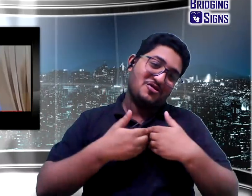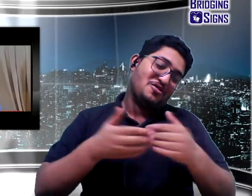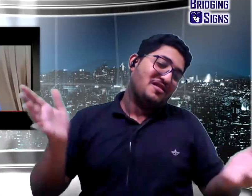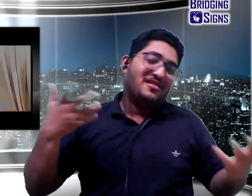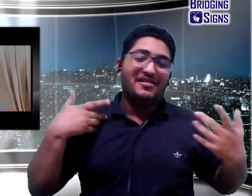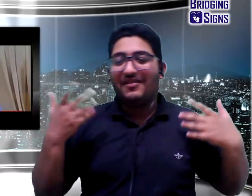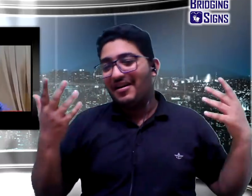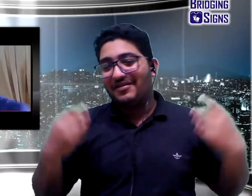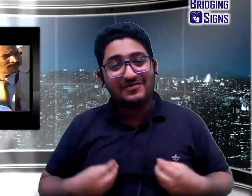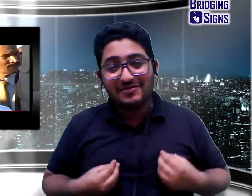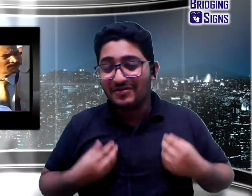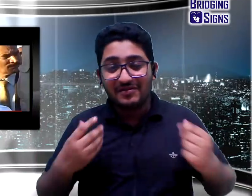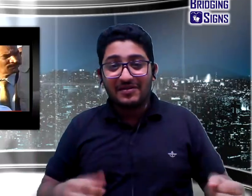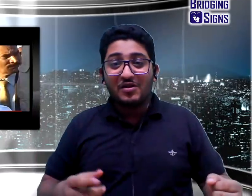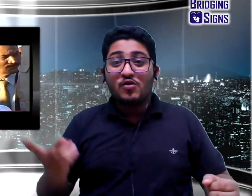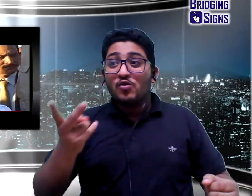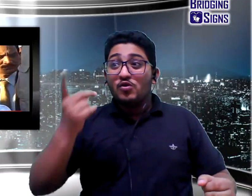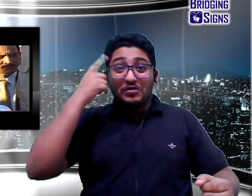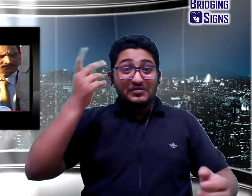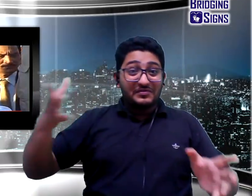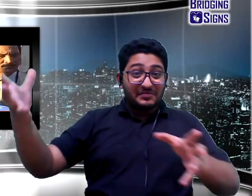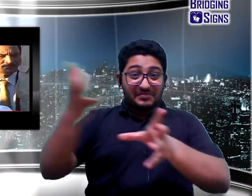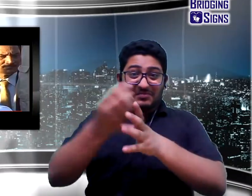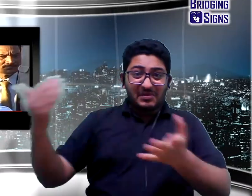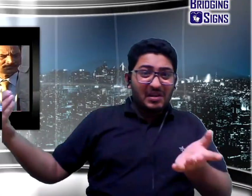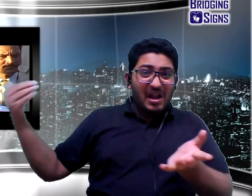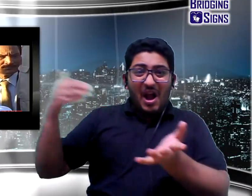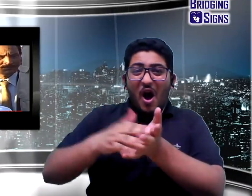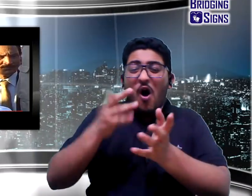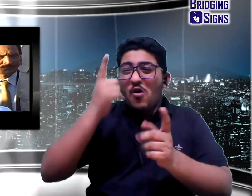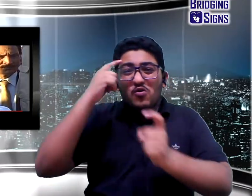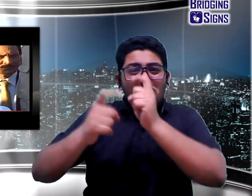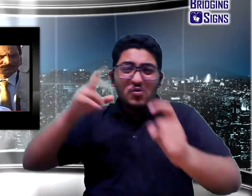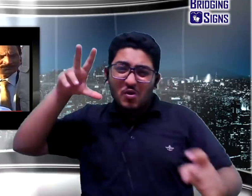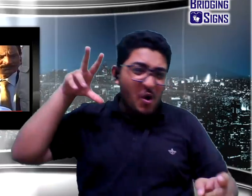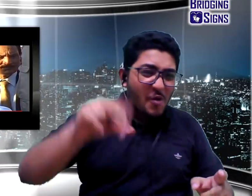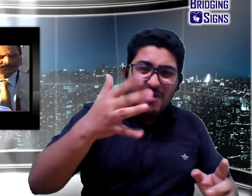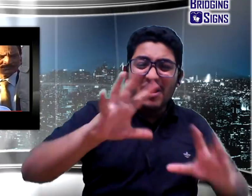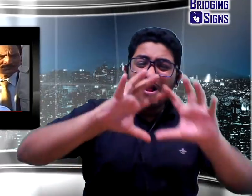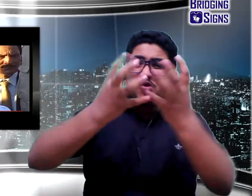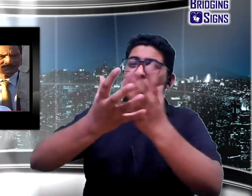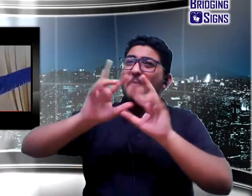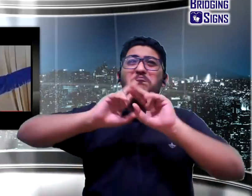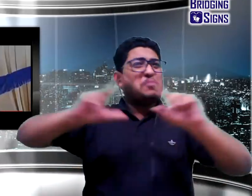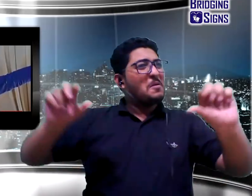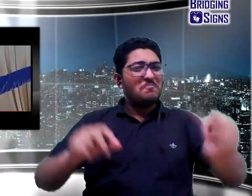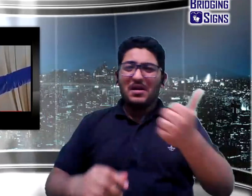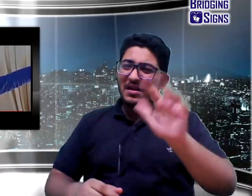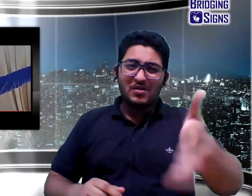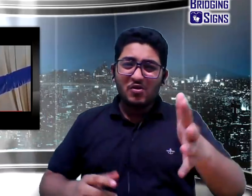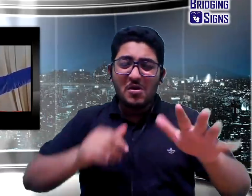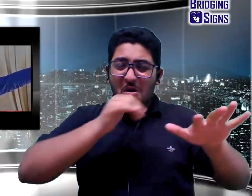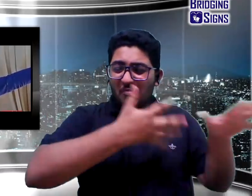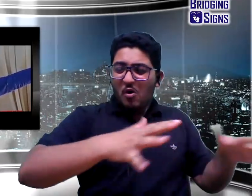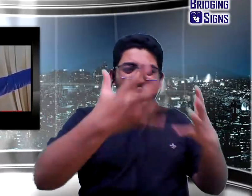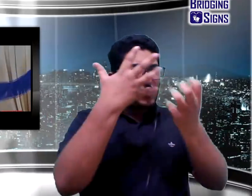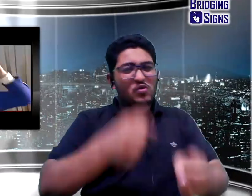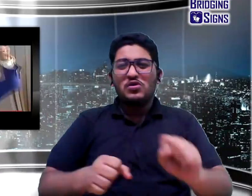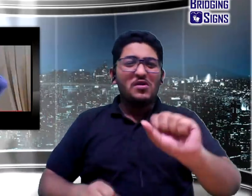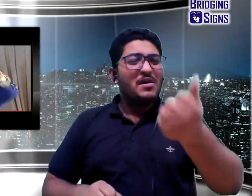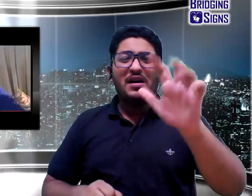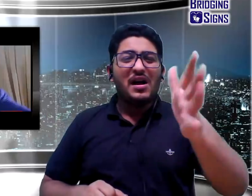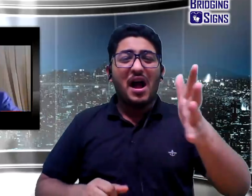ਖੋਲਿਆ। ਜਿਸ ਤਰ੍ਹਾਂ ਅੱਗਾਂ ਦੀਆਂ ਢੇਰਾਂ ਨੂੰ ਕੋਈ ਖਾ ਨਹੀਂ ਸਕਦਾ, ਪ੍ਰਿਥਵੀ ਨੂੰ ਉੱਚਾ ਉਠਾ ਨਹੀਂ ਸਕਦਾ, ਸਾਗਰਾਂ ਨੂੰ ਜਿੱਦਾਂ ਕੋਈ ਸੁਕਾ ਨਹੀਂ